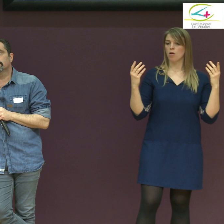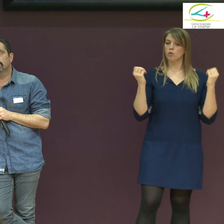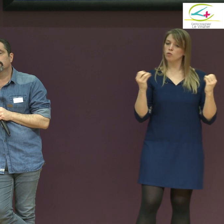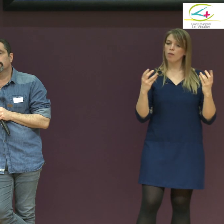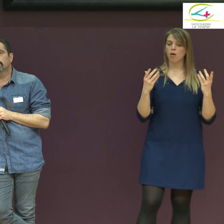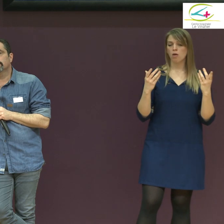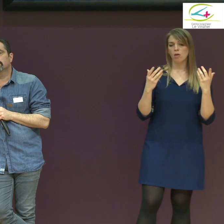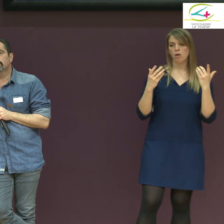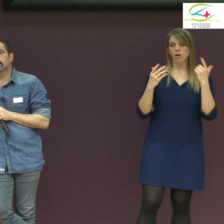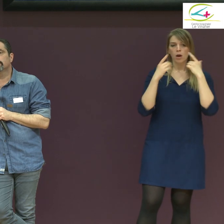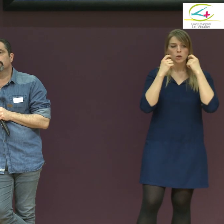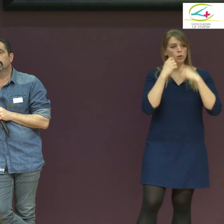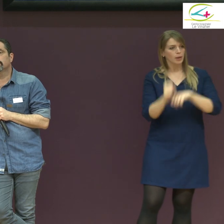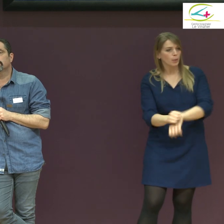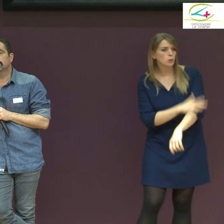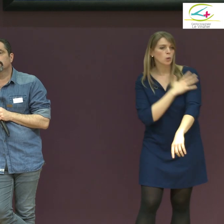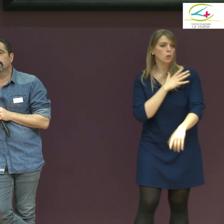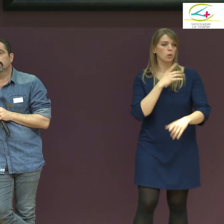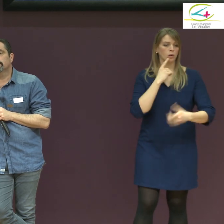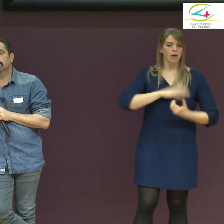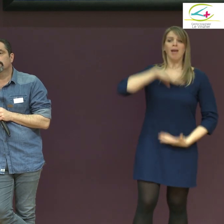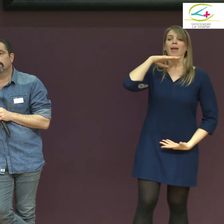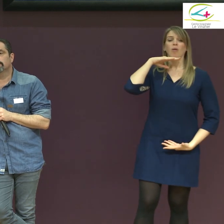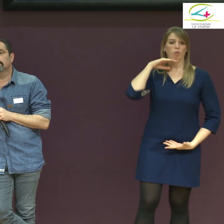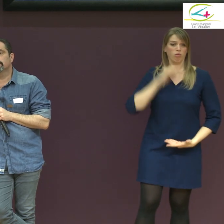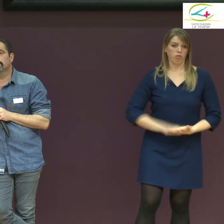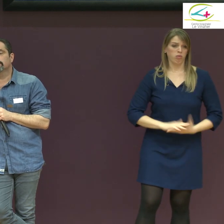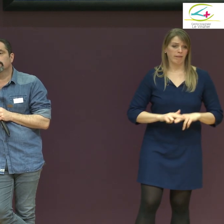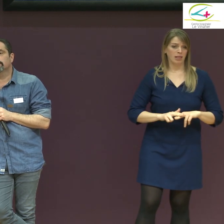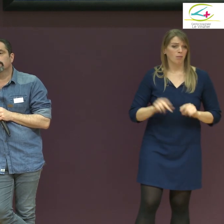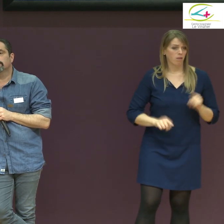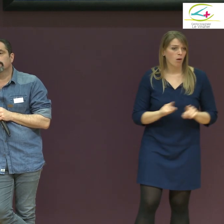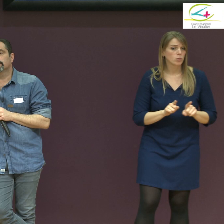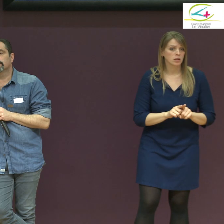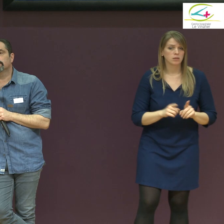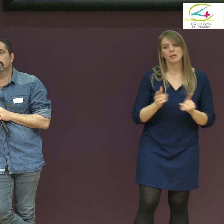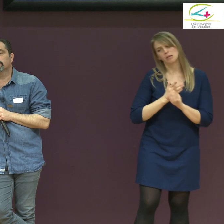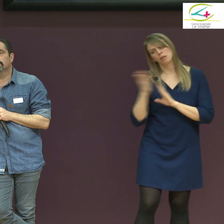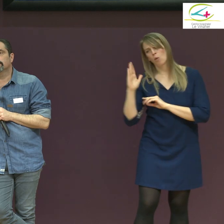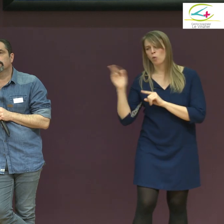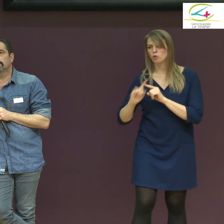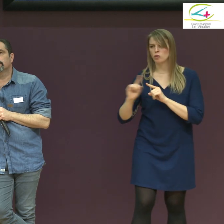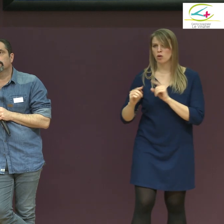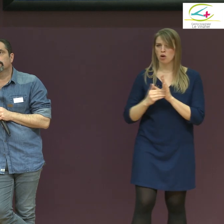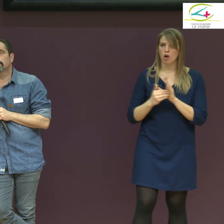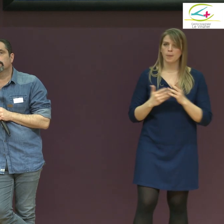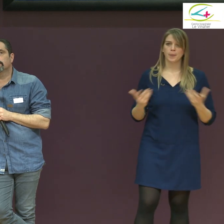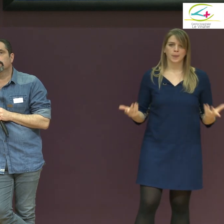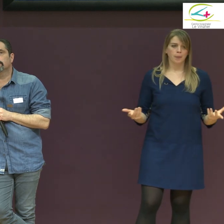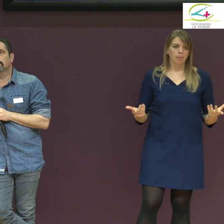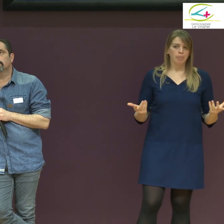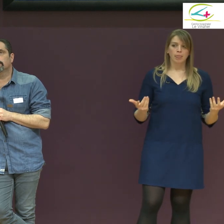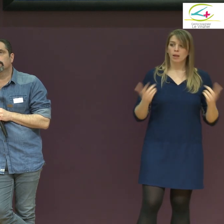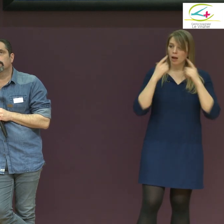peut y avoir, du trop plein d'émotions, du vide, et puis des gens qui ont des moments de trop plein, des moments de vide, là on va sur d'autres choses. Mais c'est, voilà, ça va être la